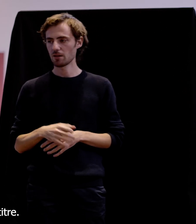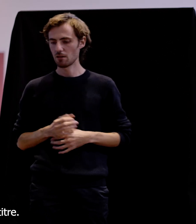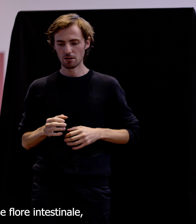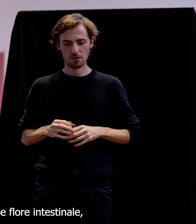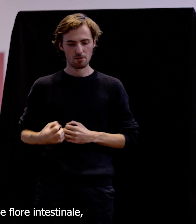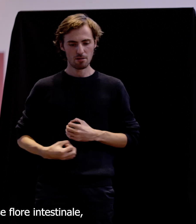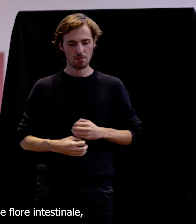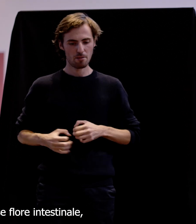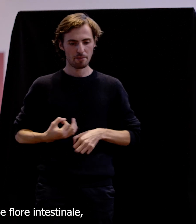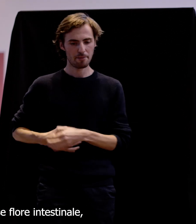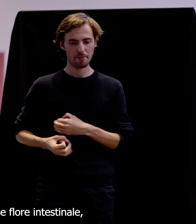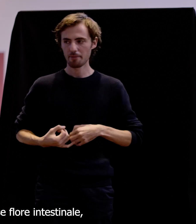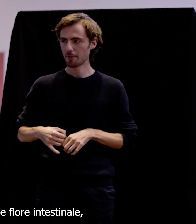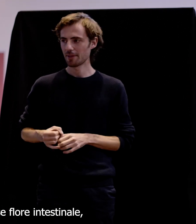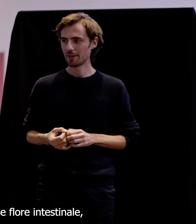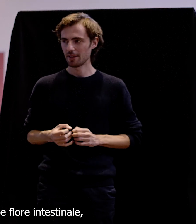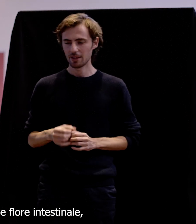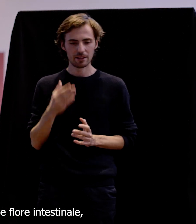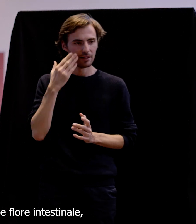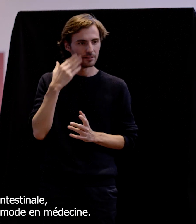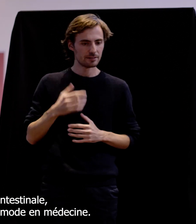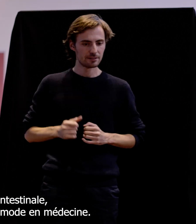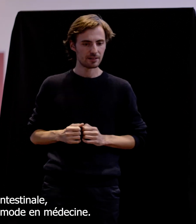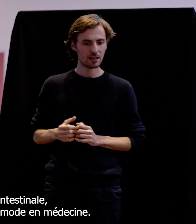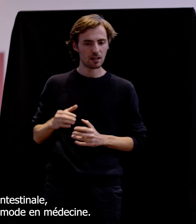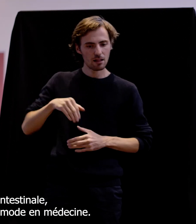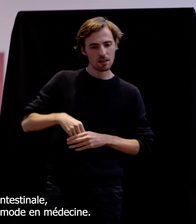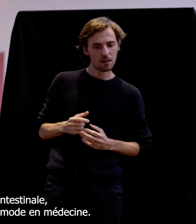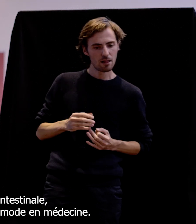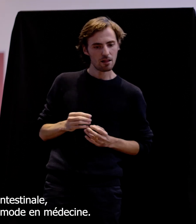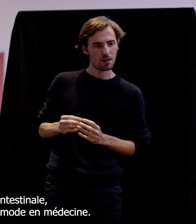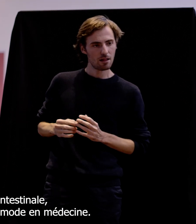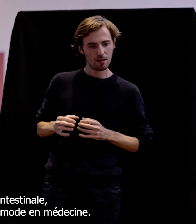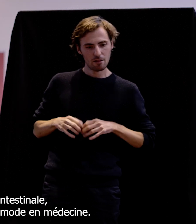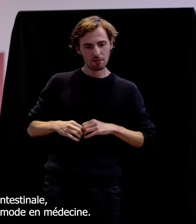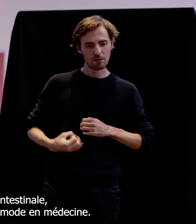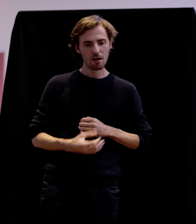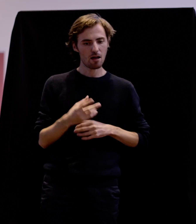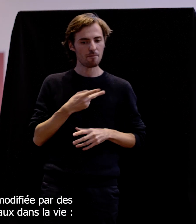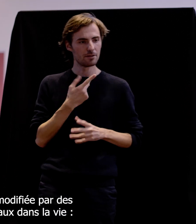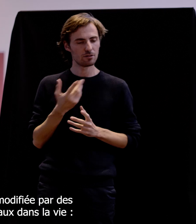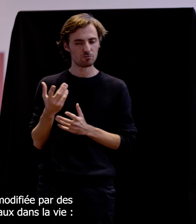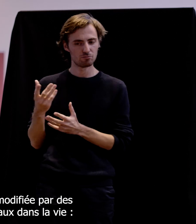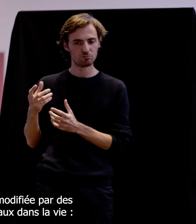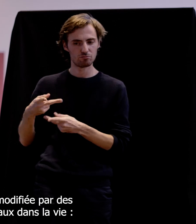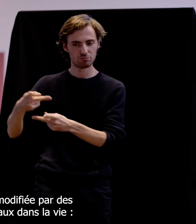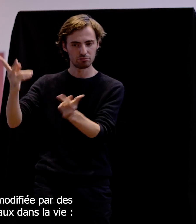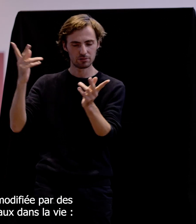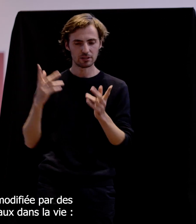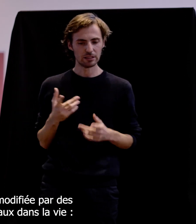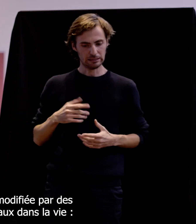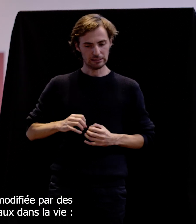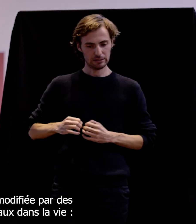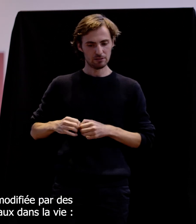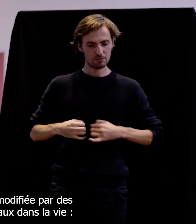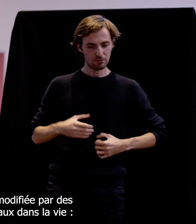hein, on sait que la fameuse flore intestinale, la microbiote intestinale, c'est un truc assez à la mode en médecine. On sait qu'elle est